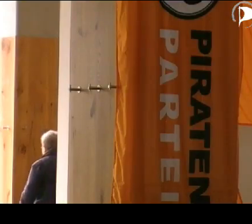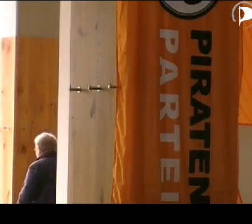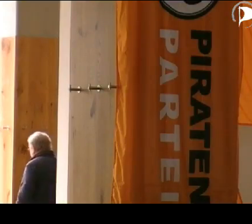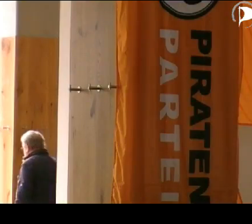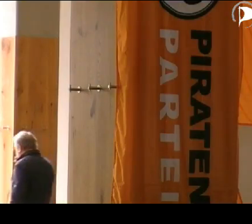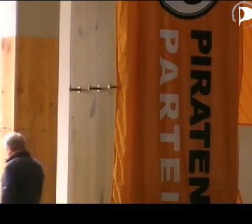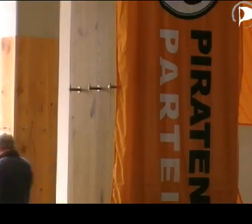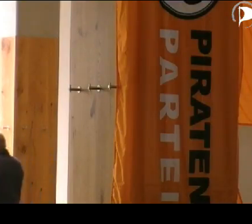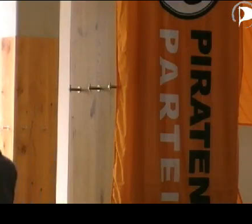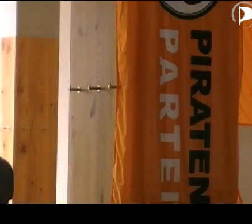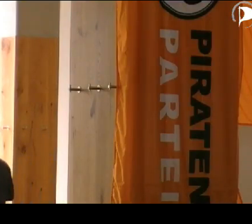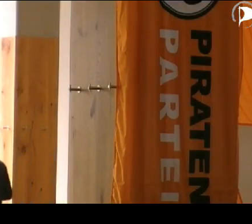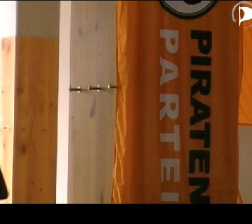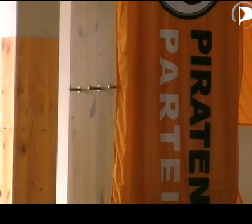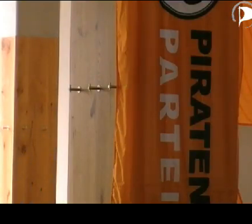doch nur